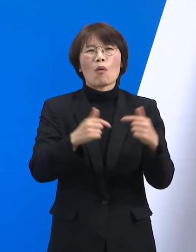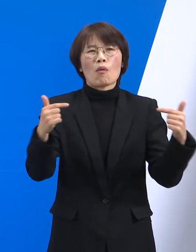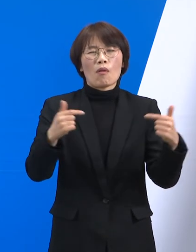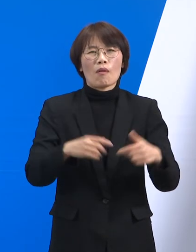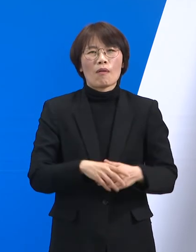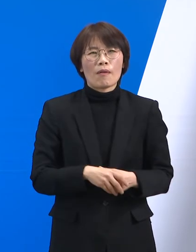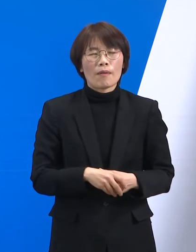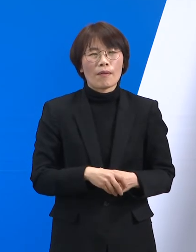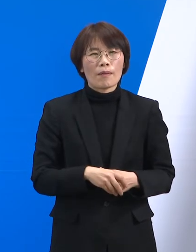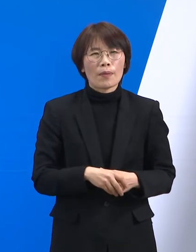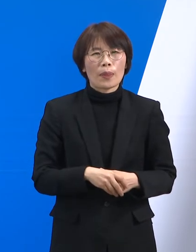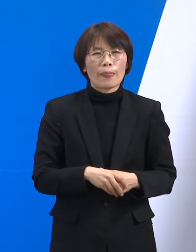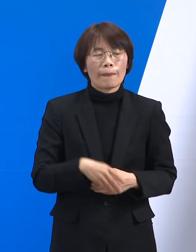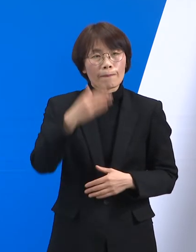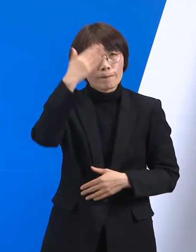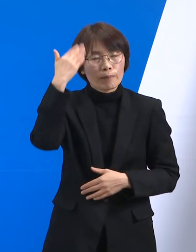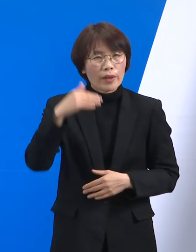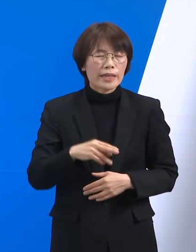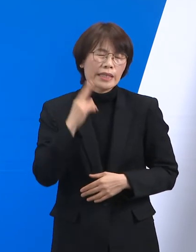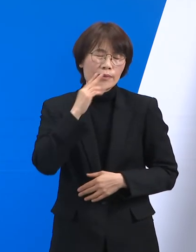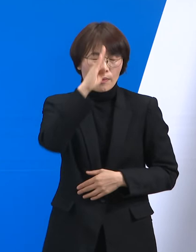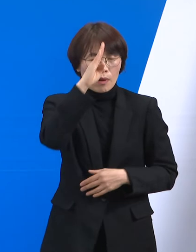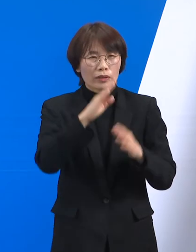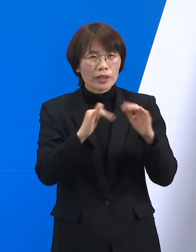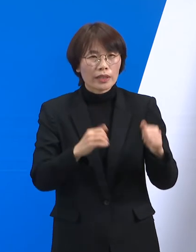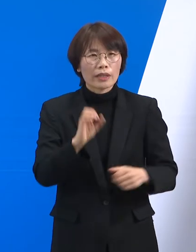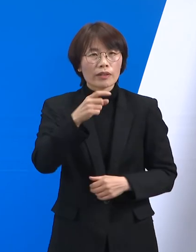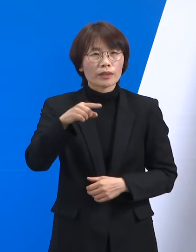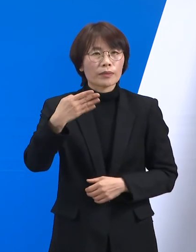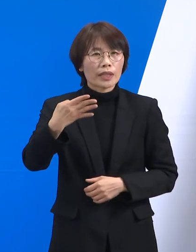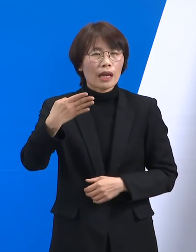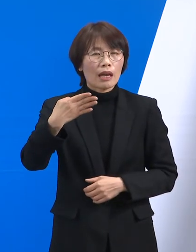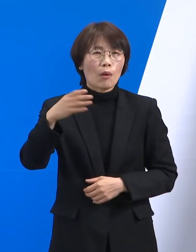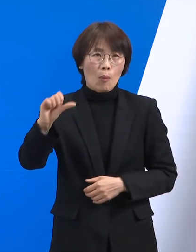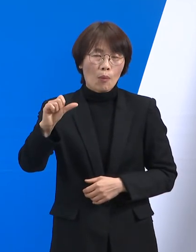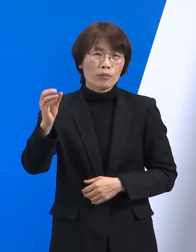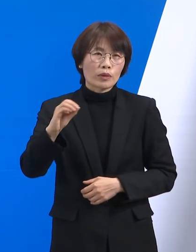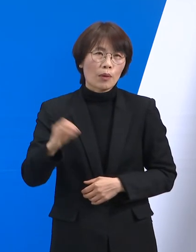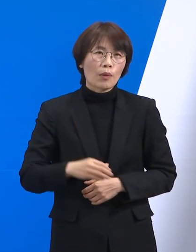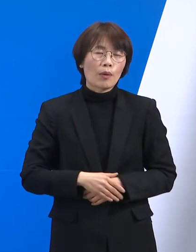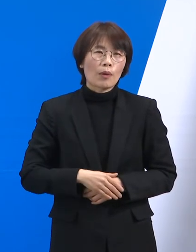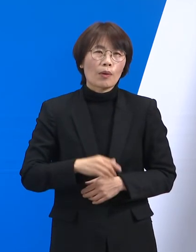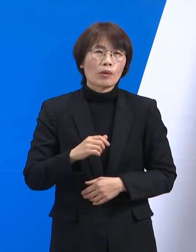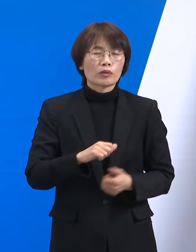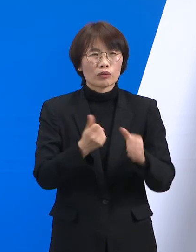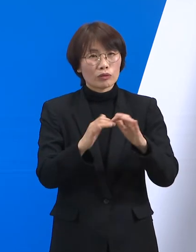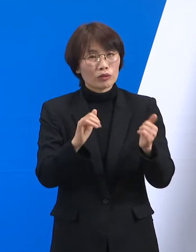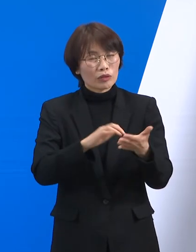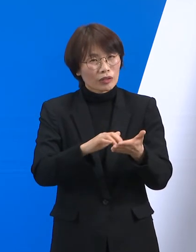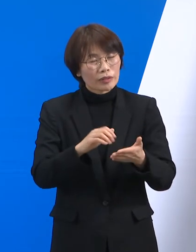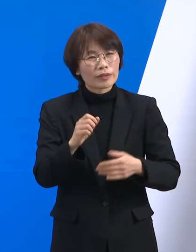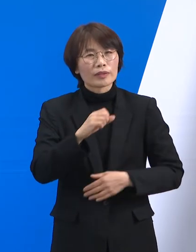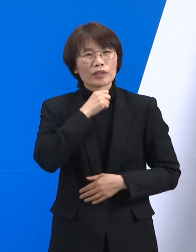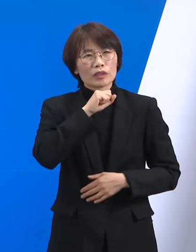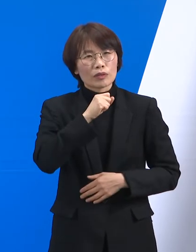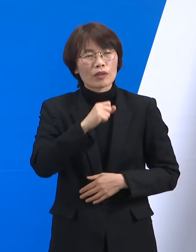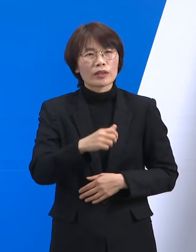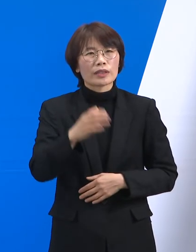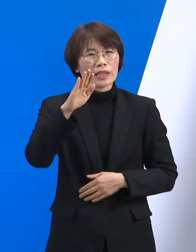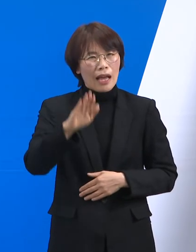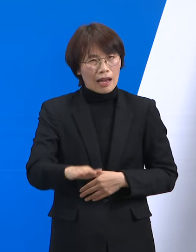있습니다. 다행히도 중증화율은 0.45%, 치명률은 0.15%로 낮은